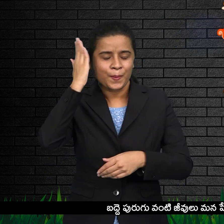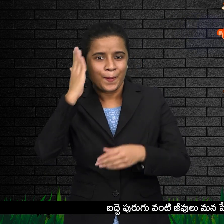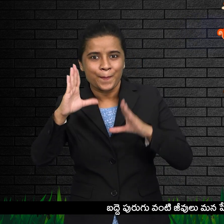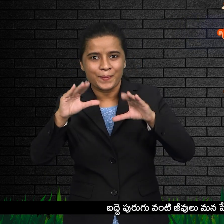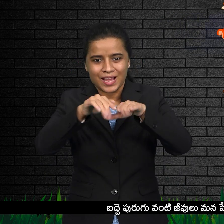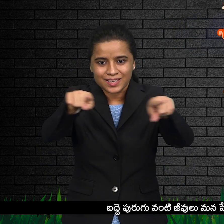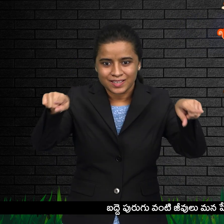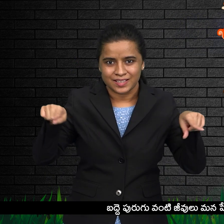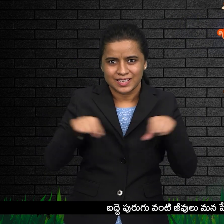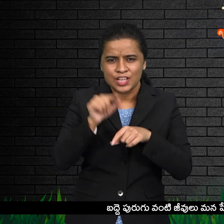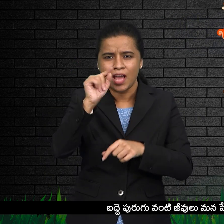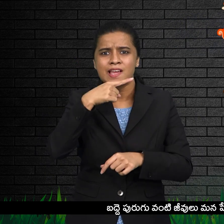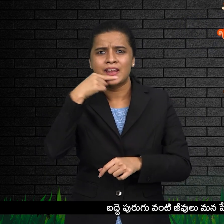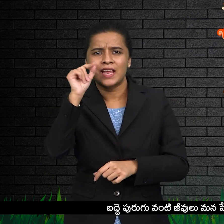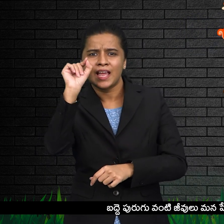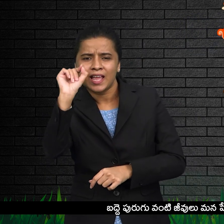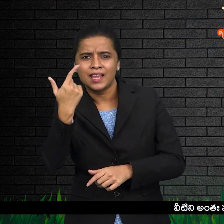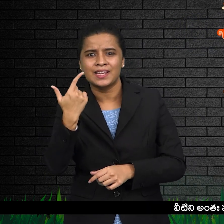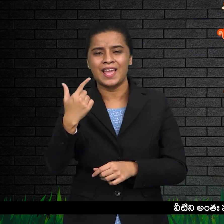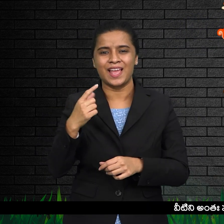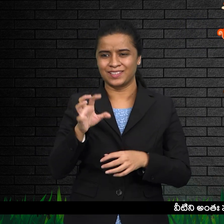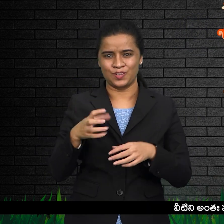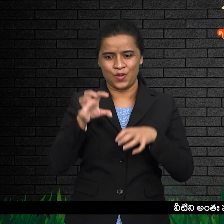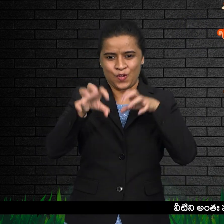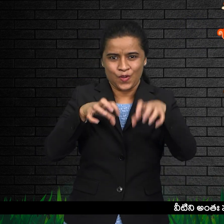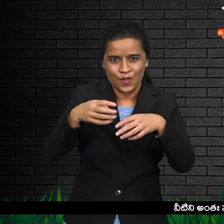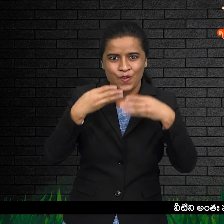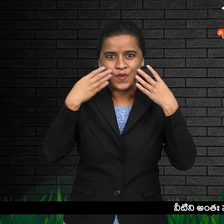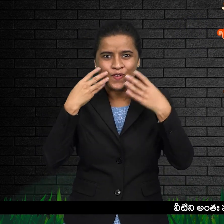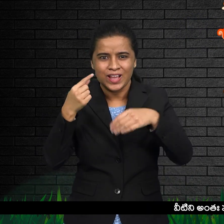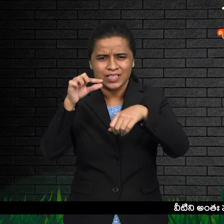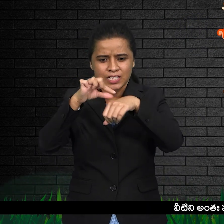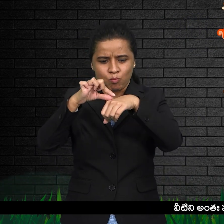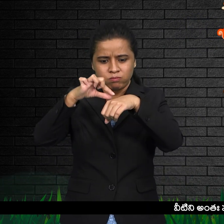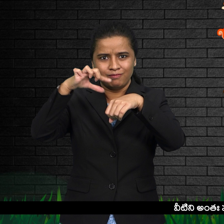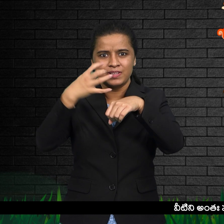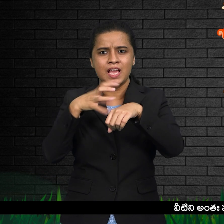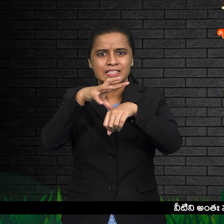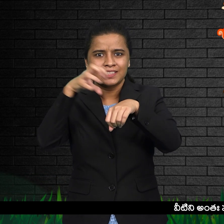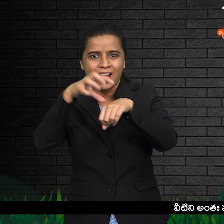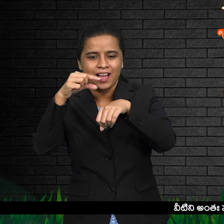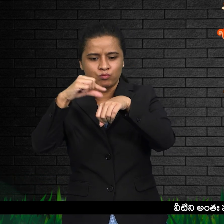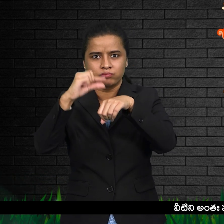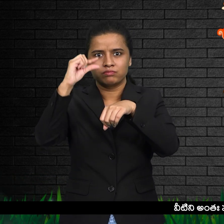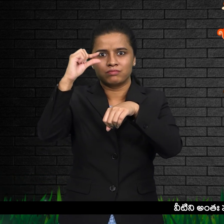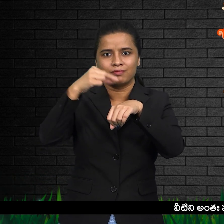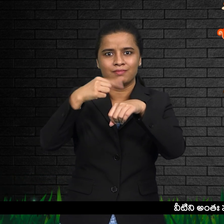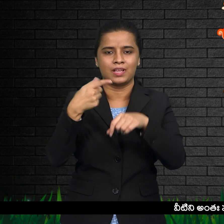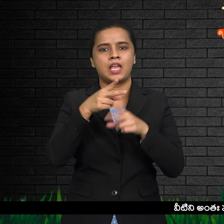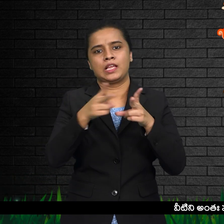పేగులను తమ నివాసాలుగా చేసుకుంటాయి. వీటిని అంతఃపరాన్నజీవులు అంటారు.